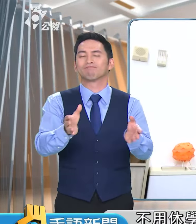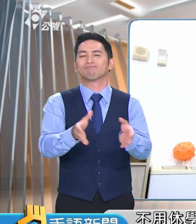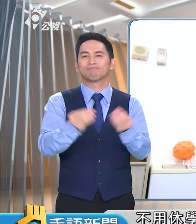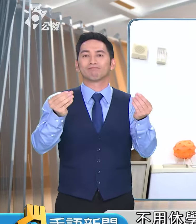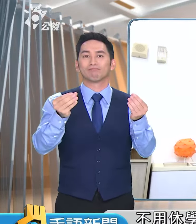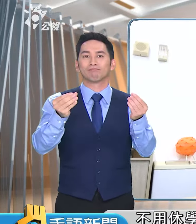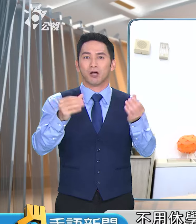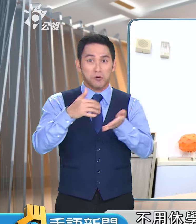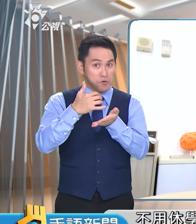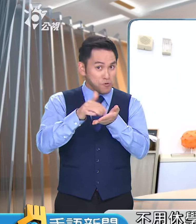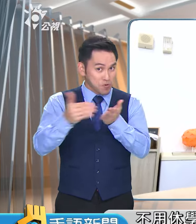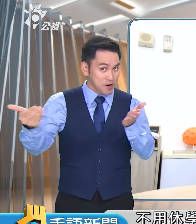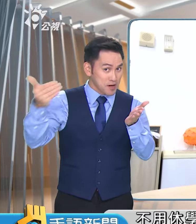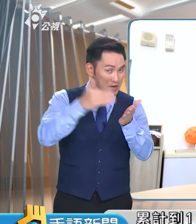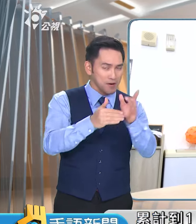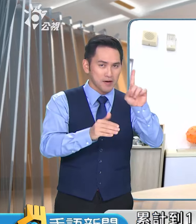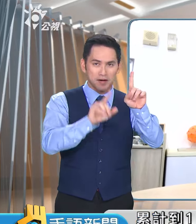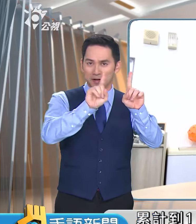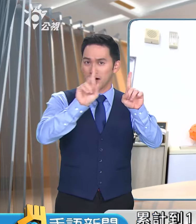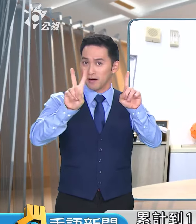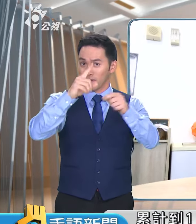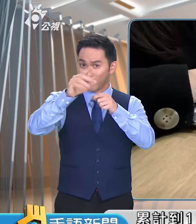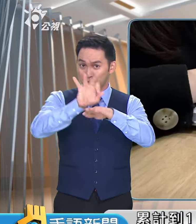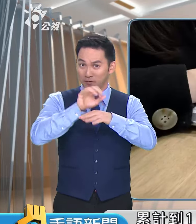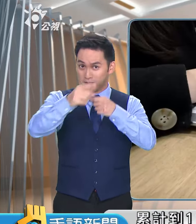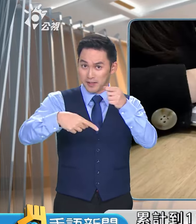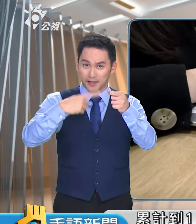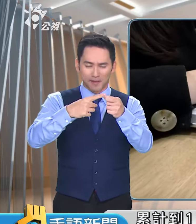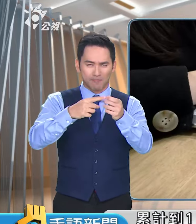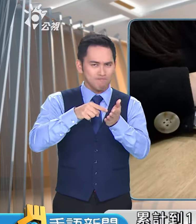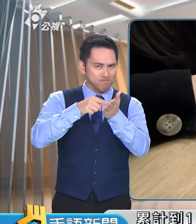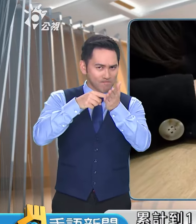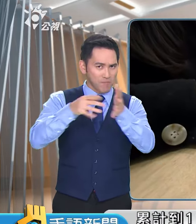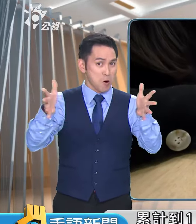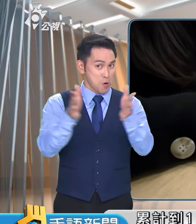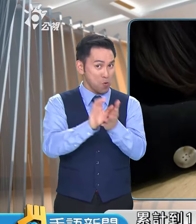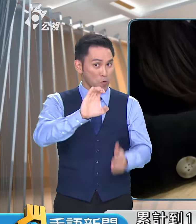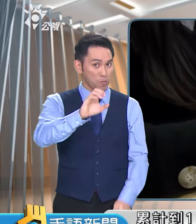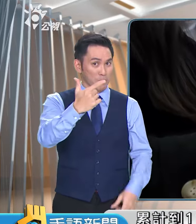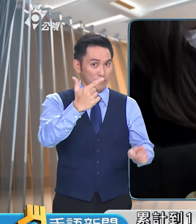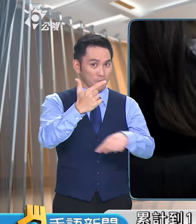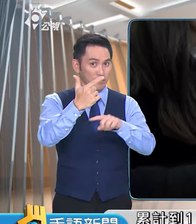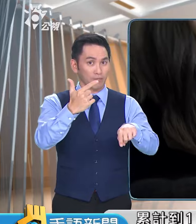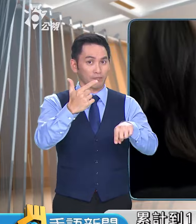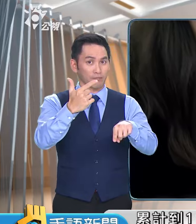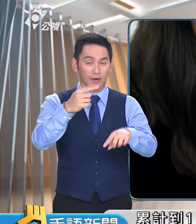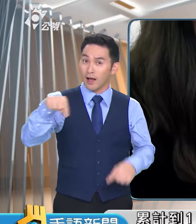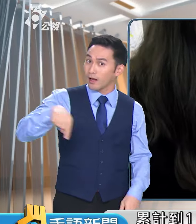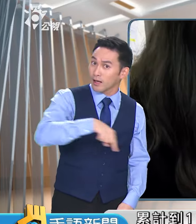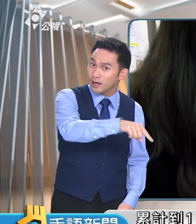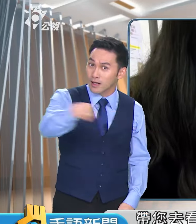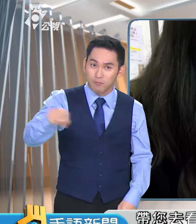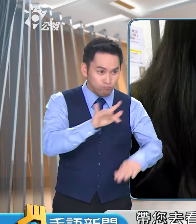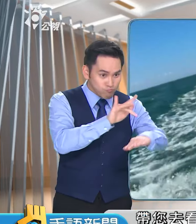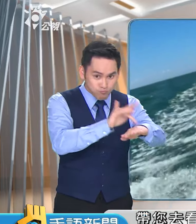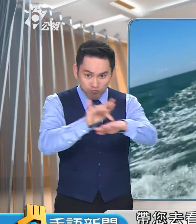索。累计到112学年，有96位学生参与，带您去看看他